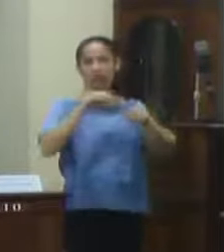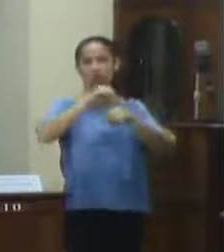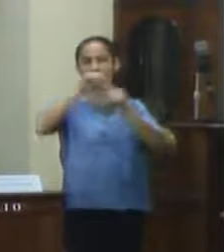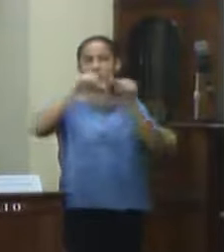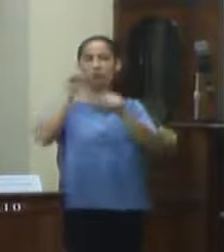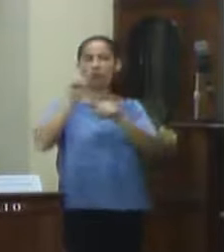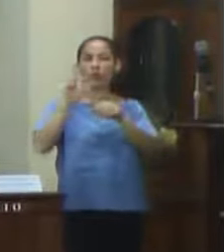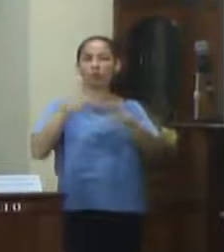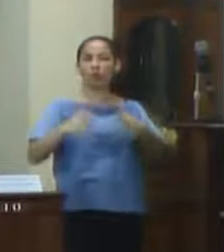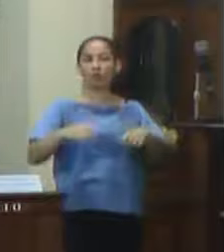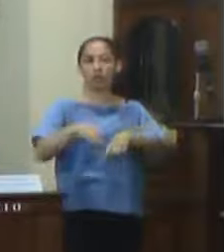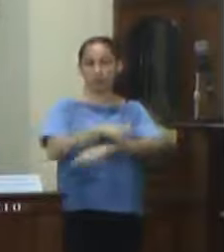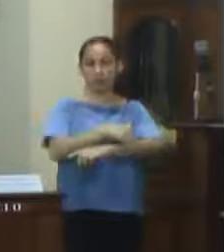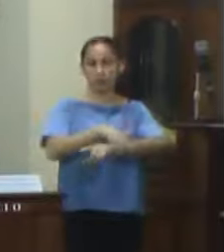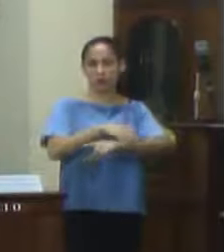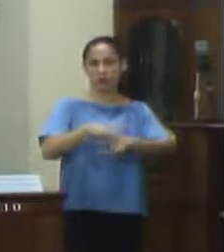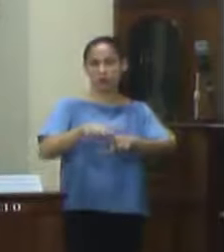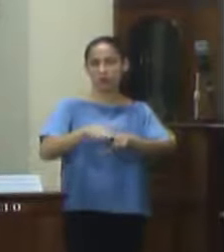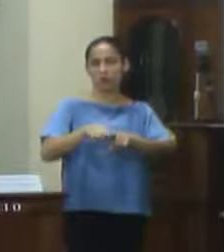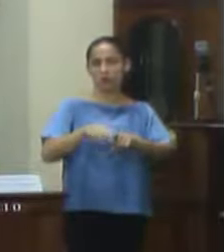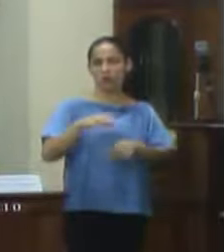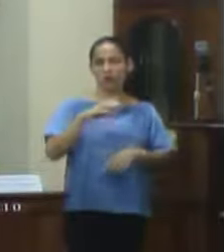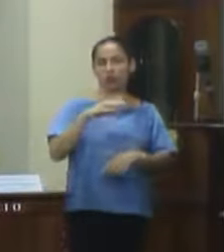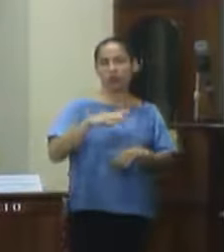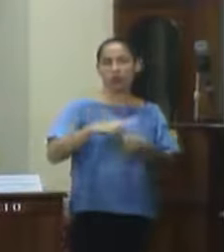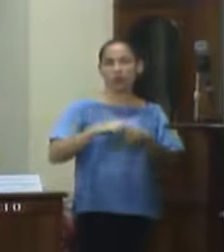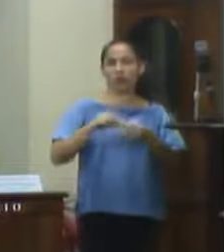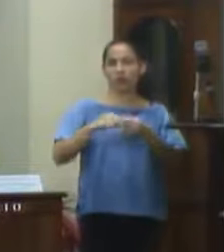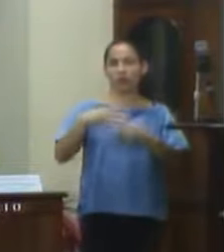mencionado logradouro público. Artigo 4º.